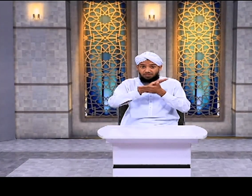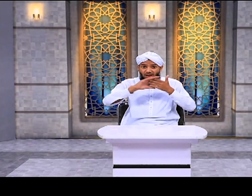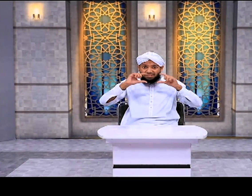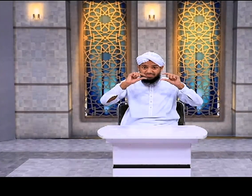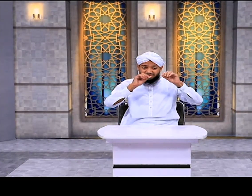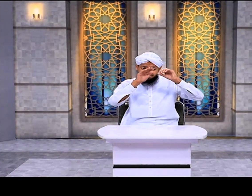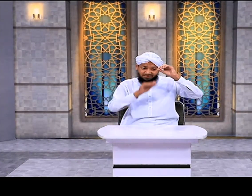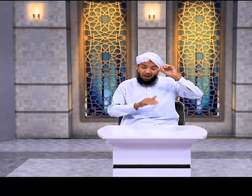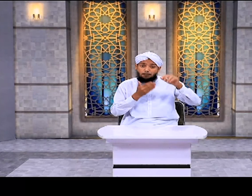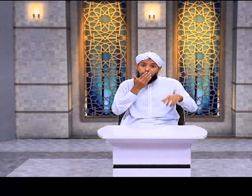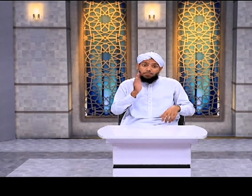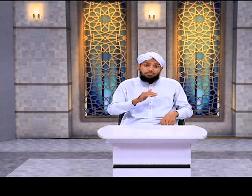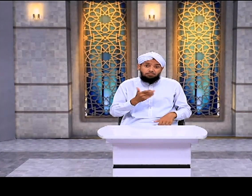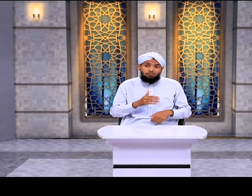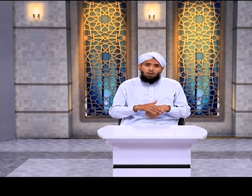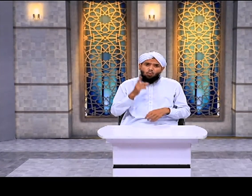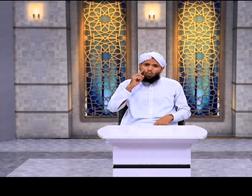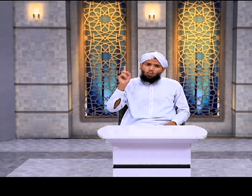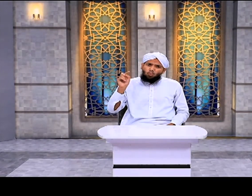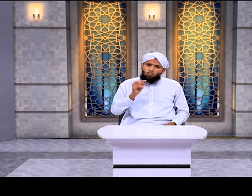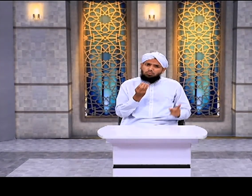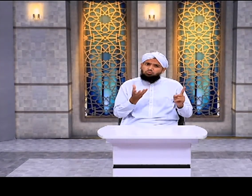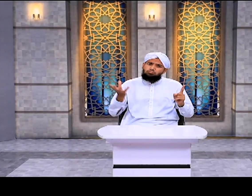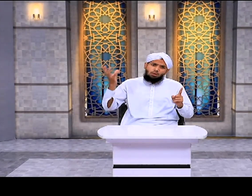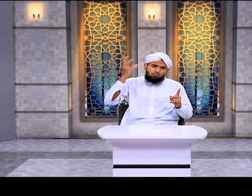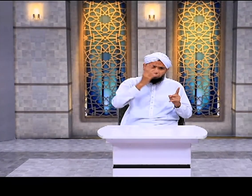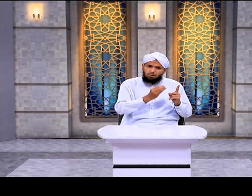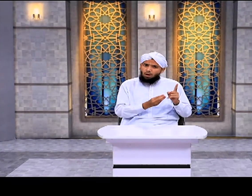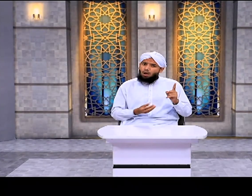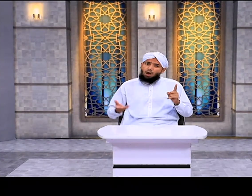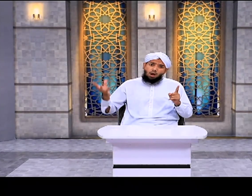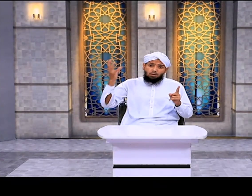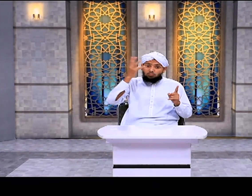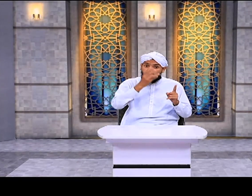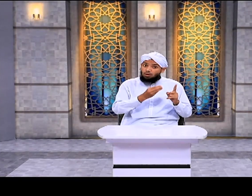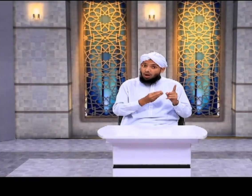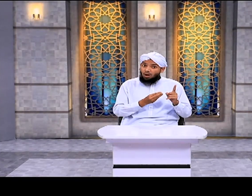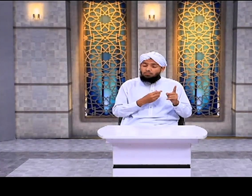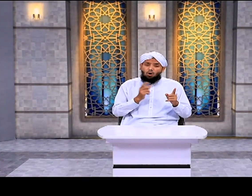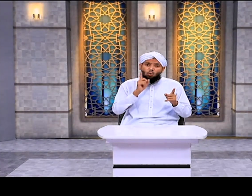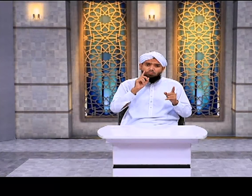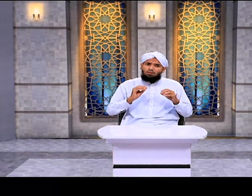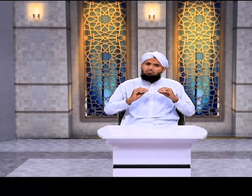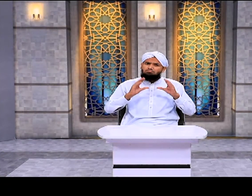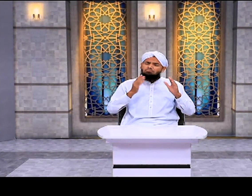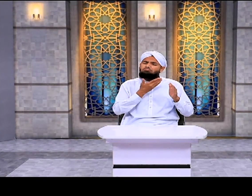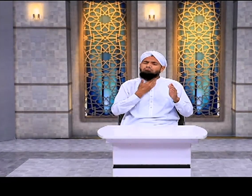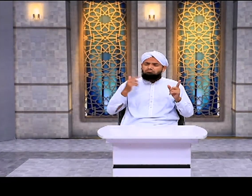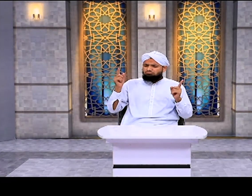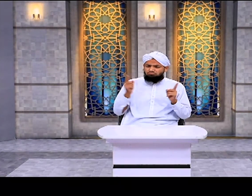تحت فرماتے ہیں، جو روزانہ صبح و شام یا دن میں کسی وقت یا عمر بھر میں کسی وقت 3 مرتبہ یہ